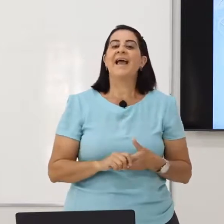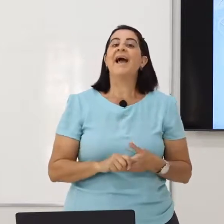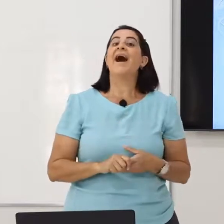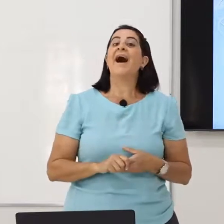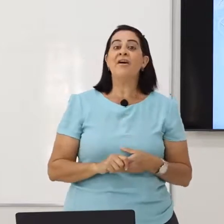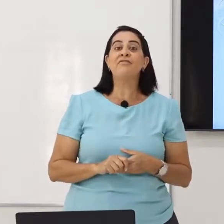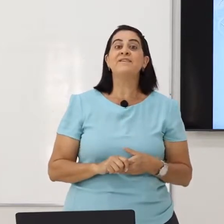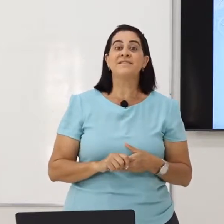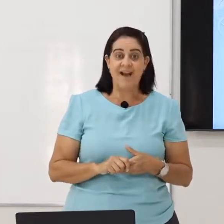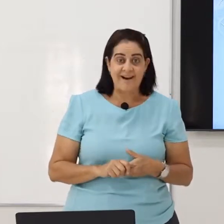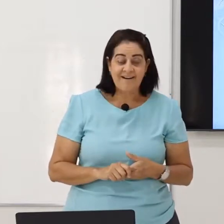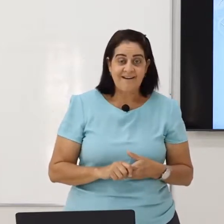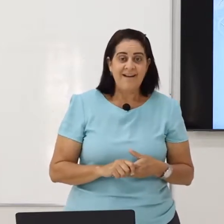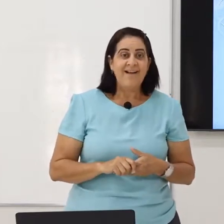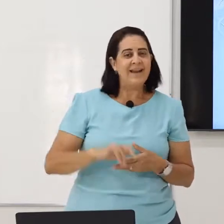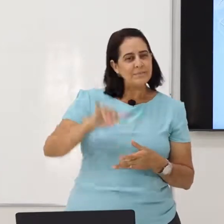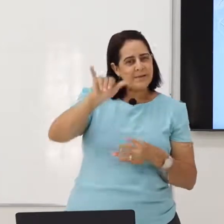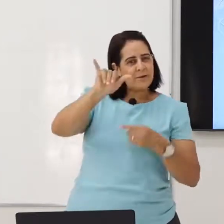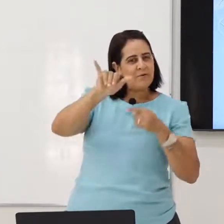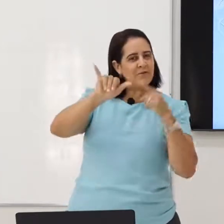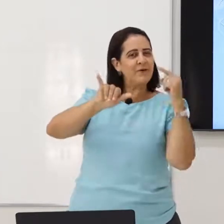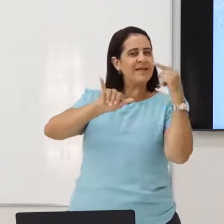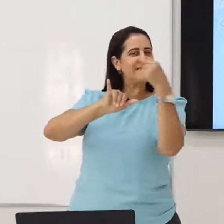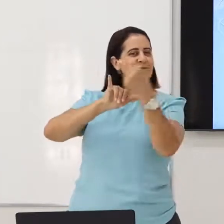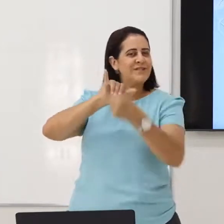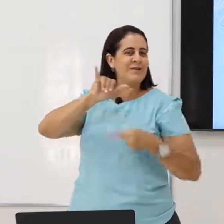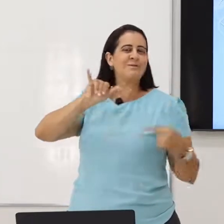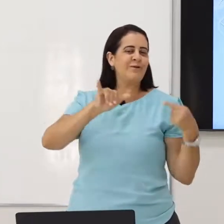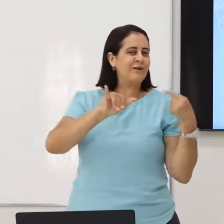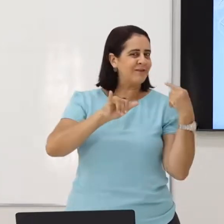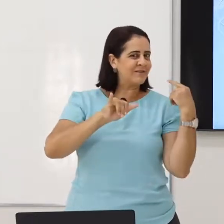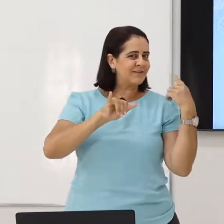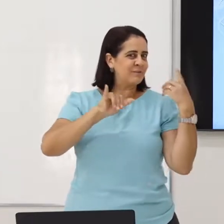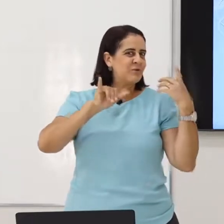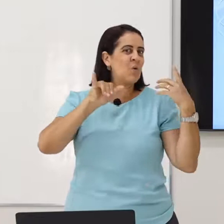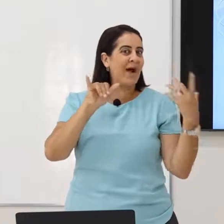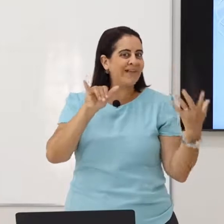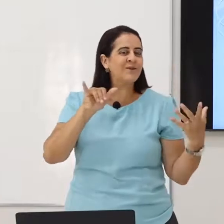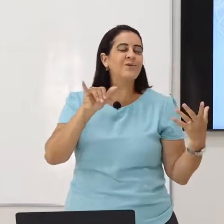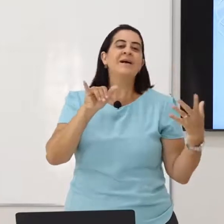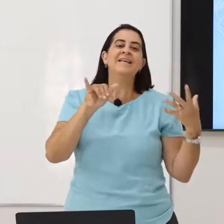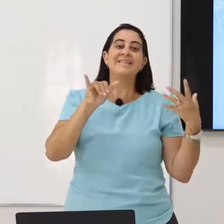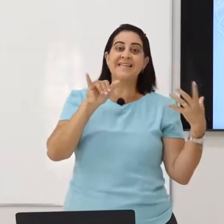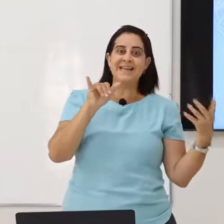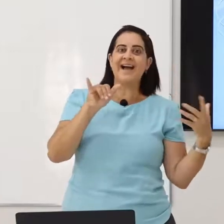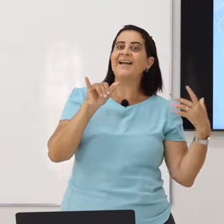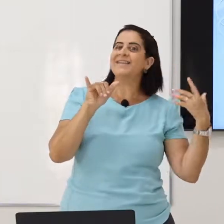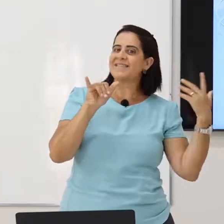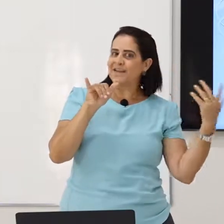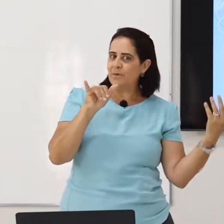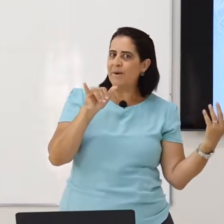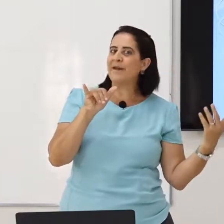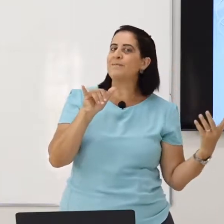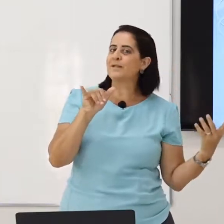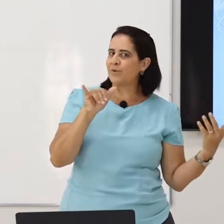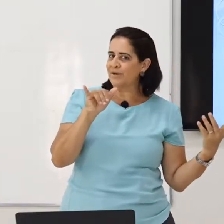é avisar. Lembra da configuração de Y que nós fizemos 4 sinais no parâmetro que nós